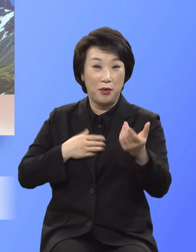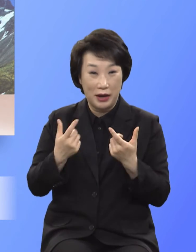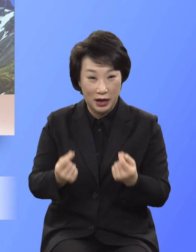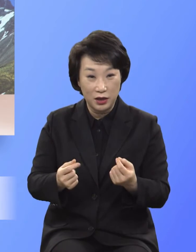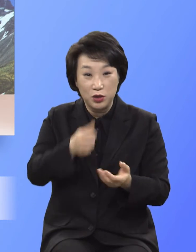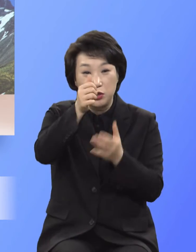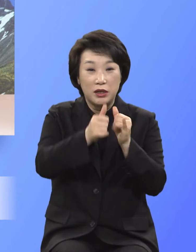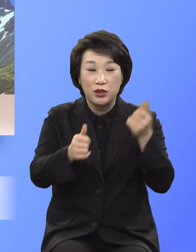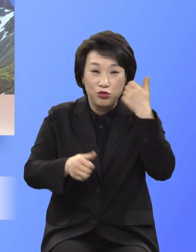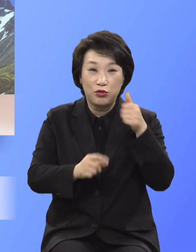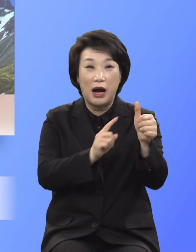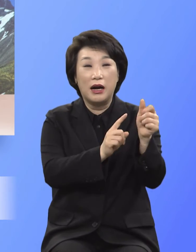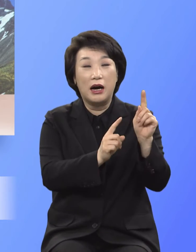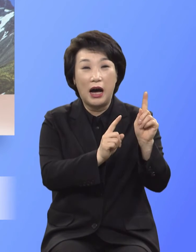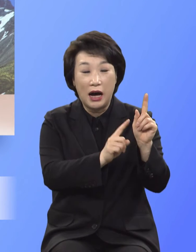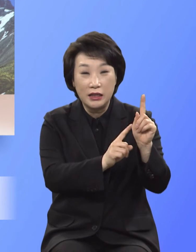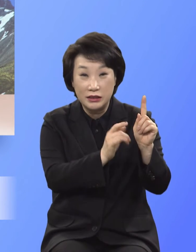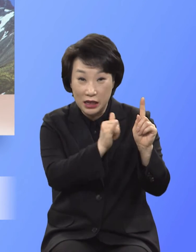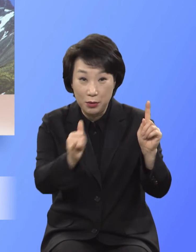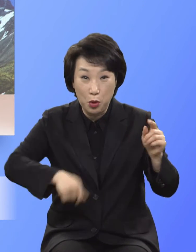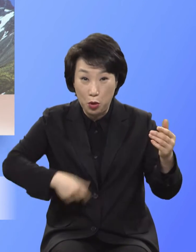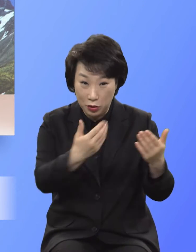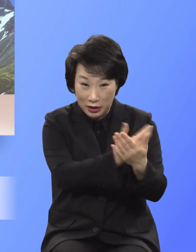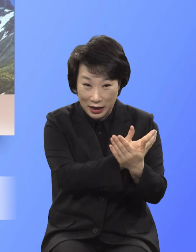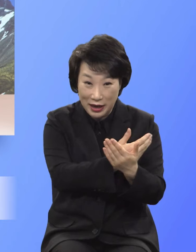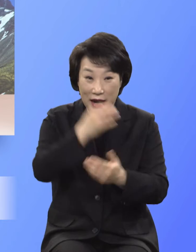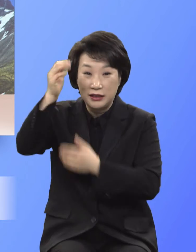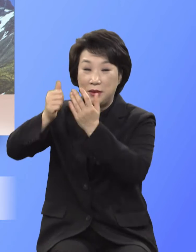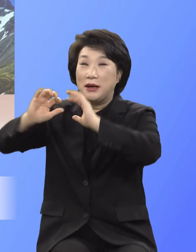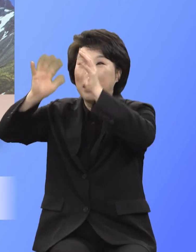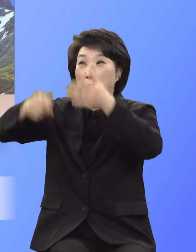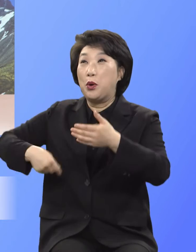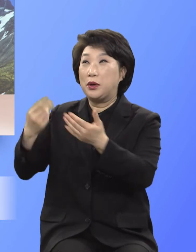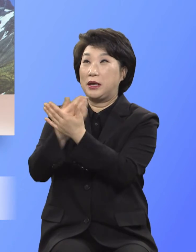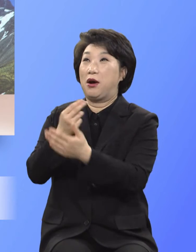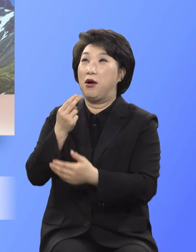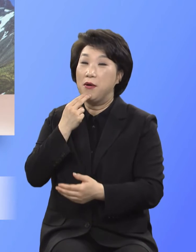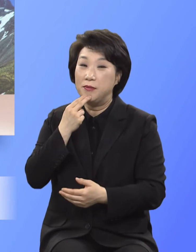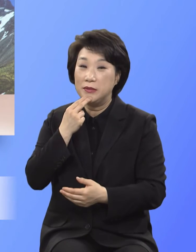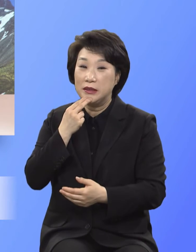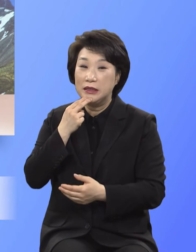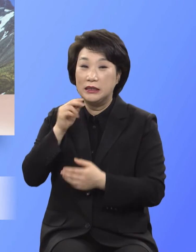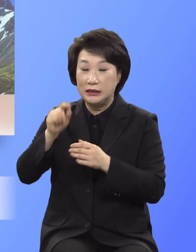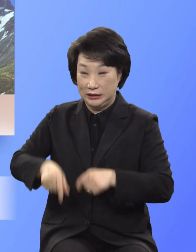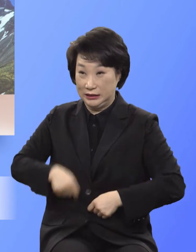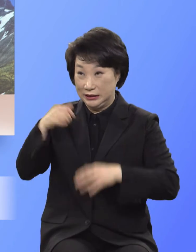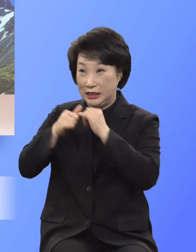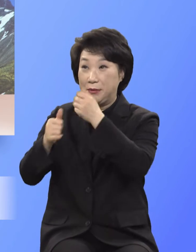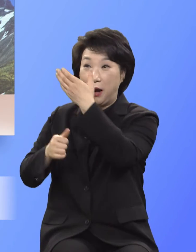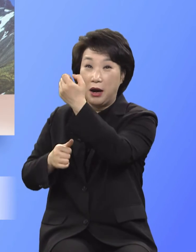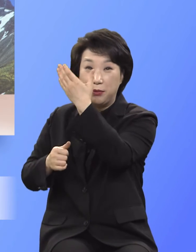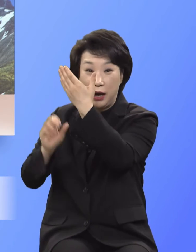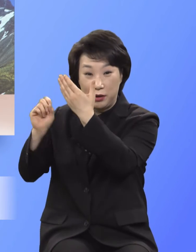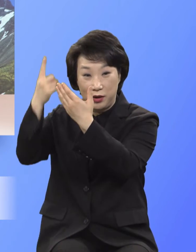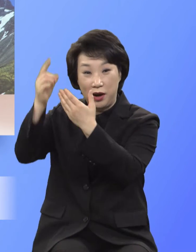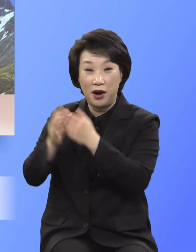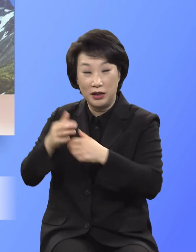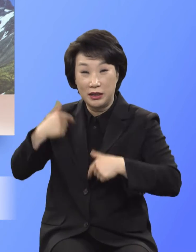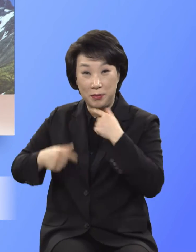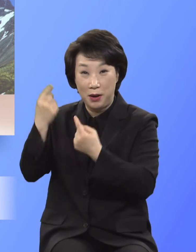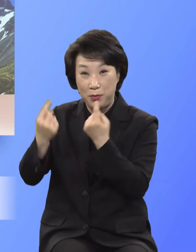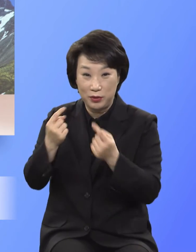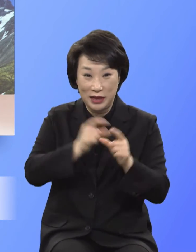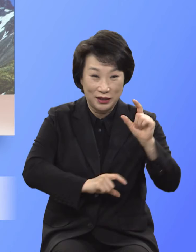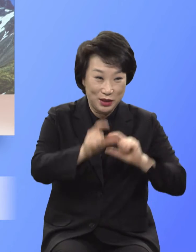같이 죄인 하나가 회개하면 하늘에서 회개할 것이 없는 의인 99을